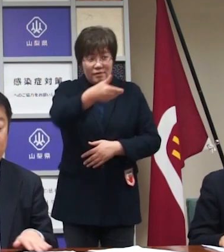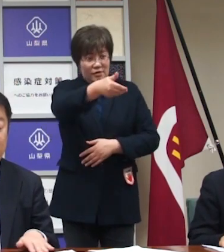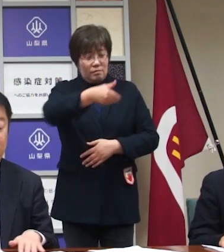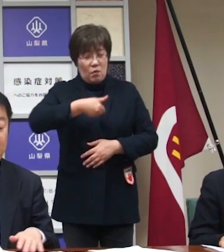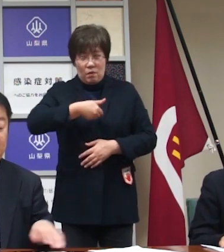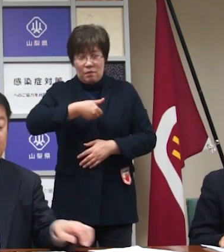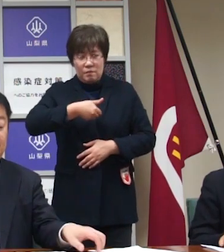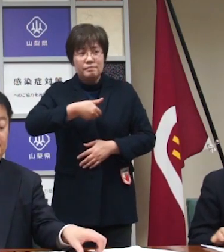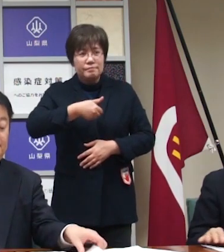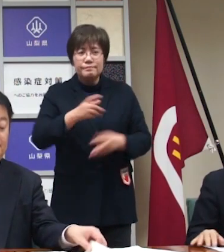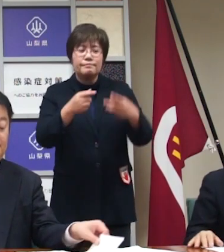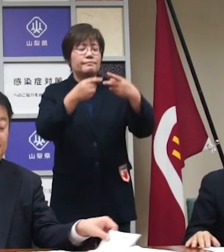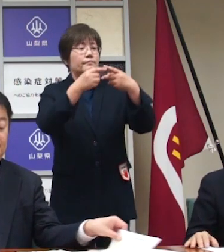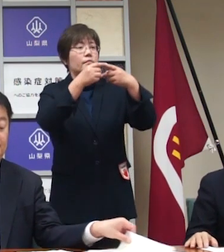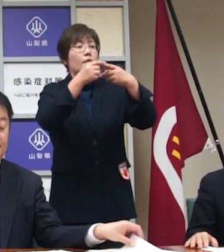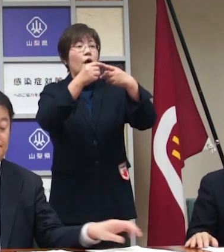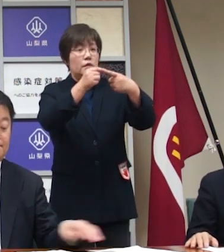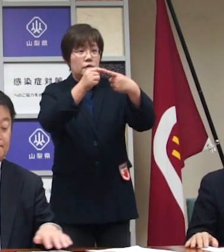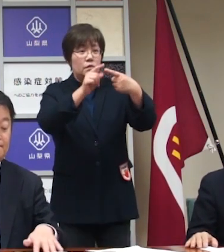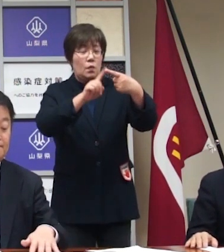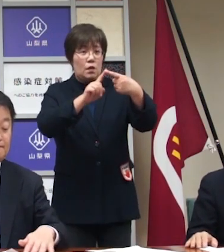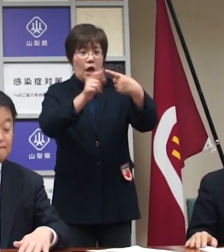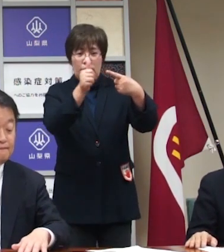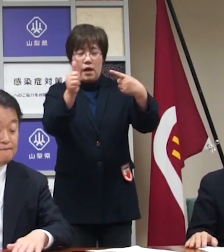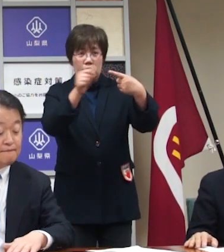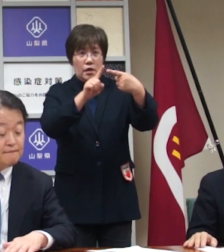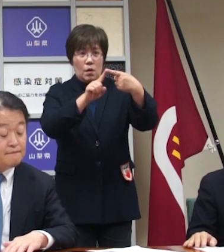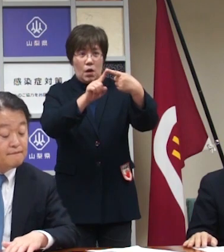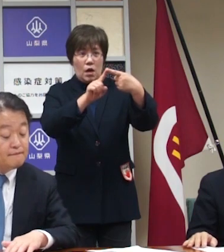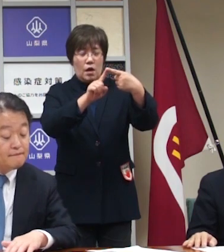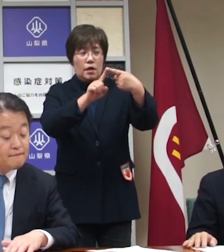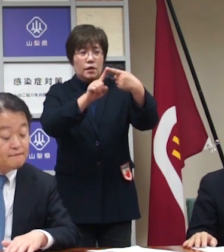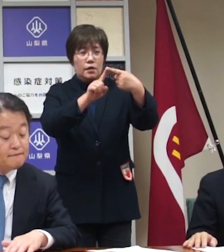1の方については、知事からありましたように、